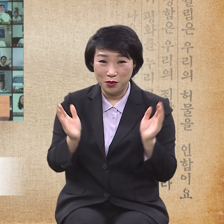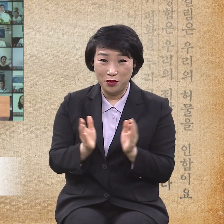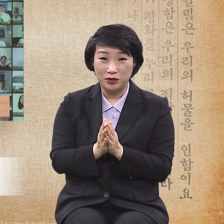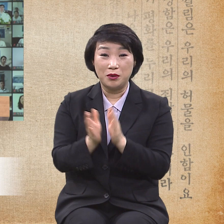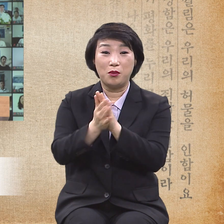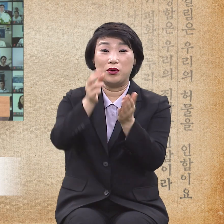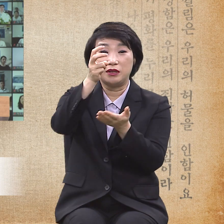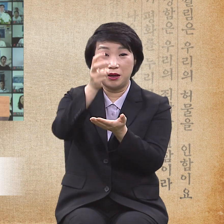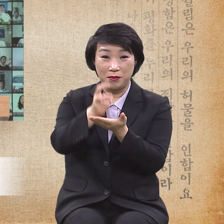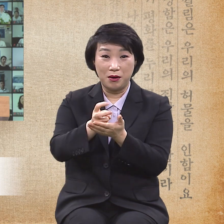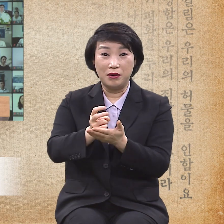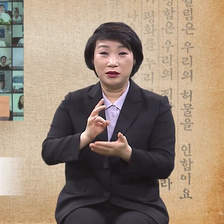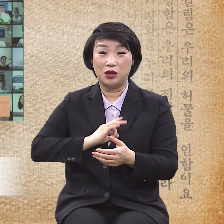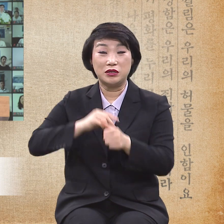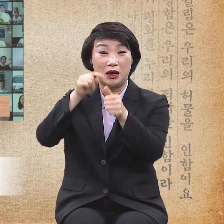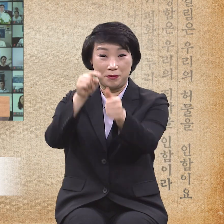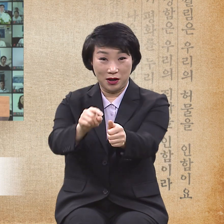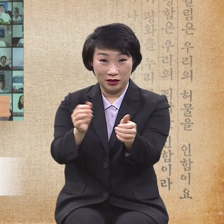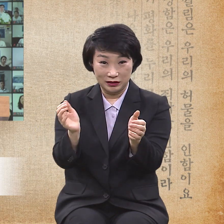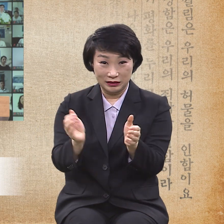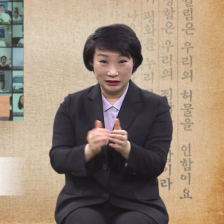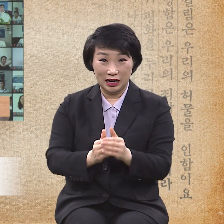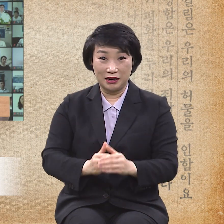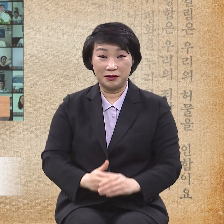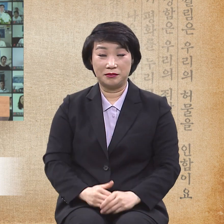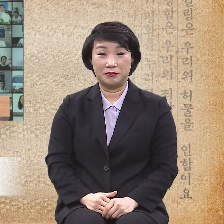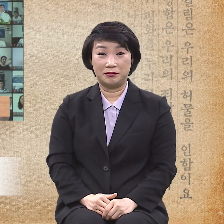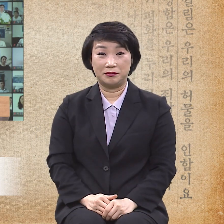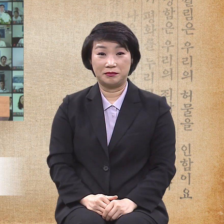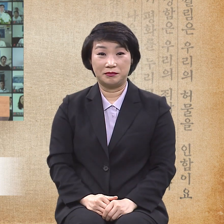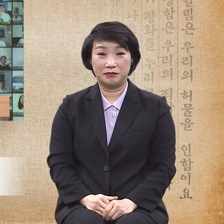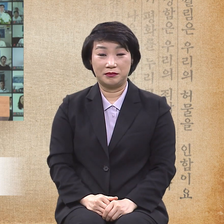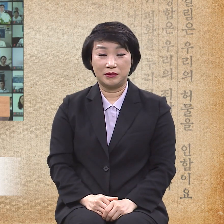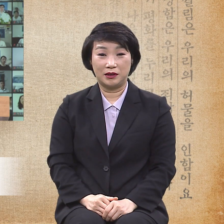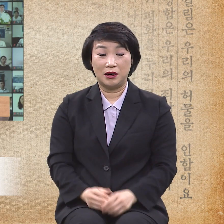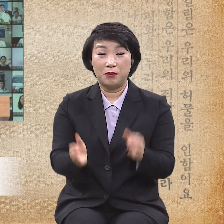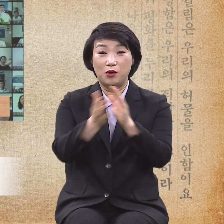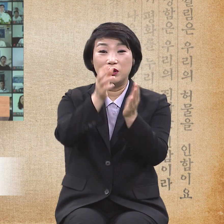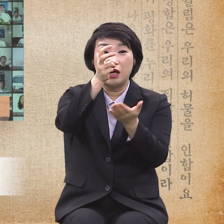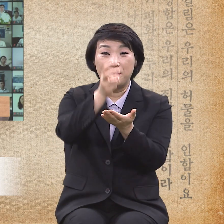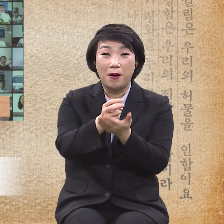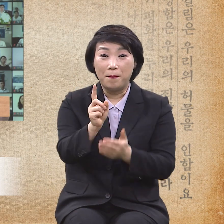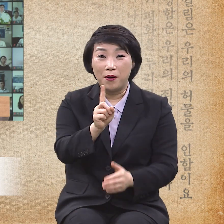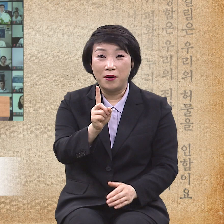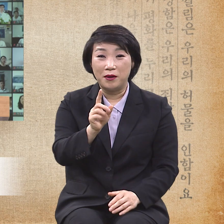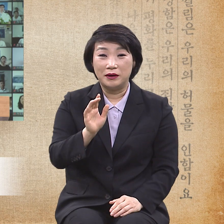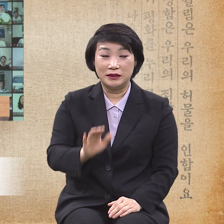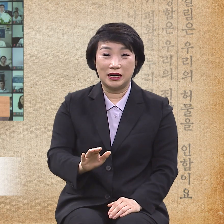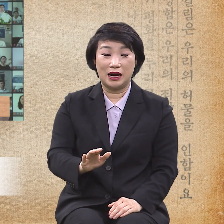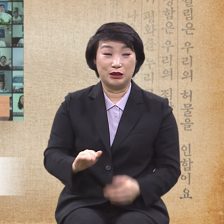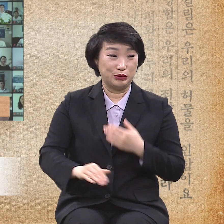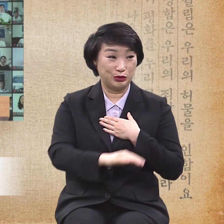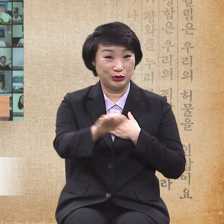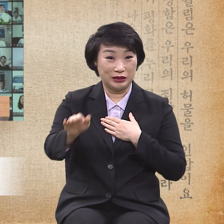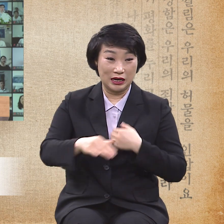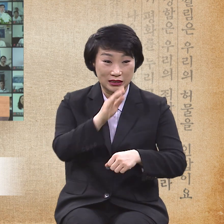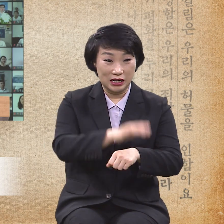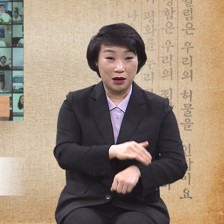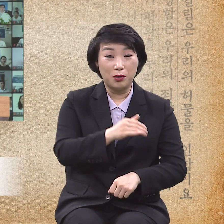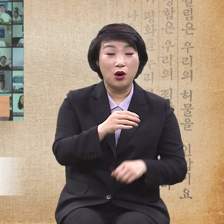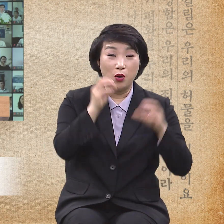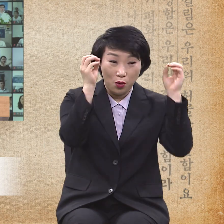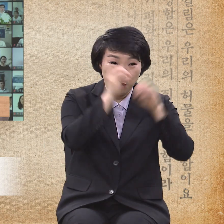온 율법과 선지자의 강령이니라. 그 율법은 마치 우리가 잘못